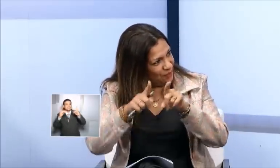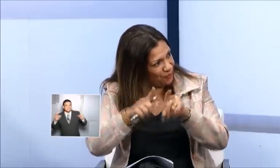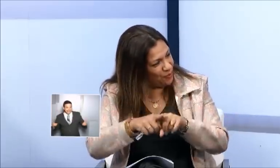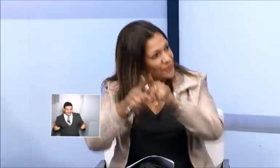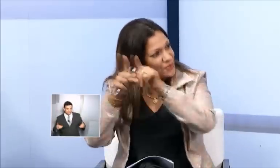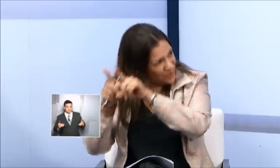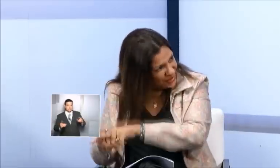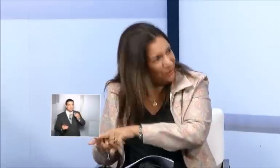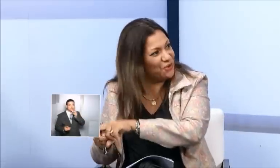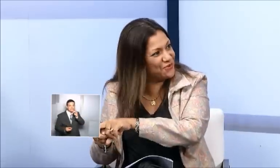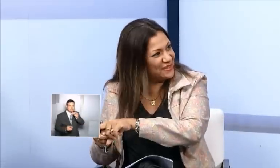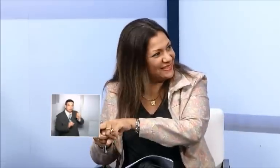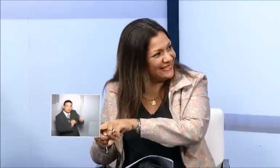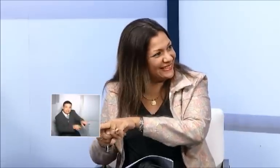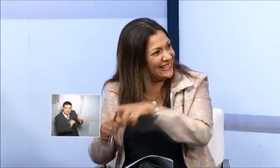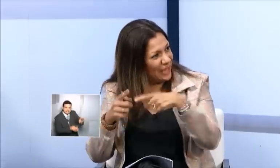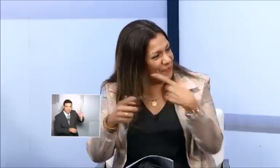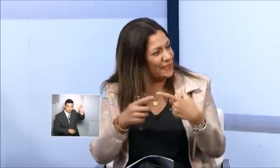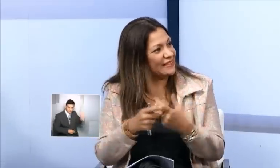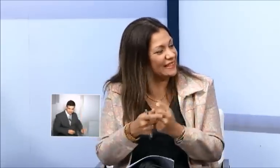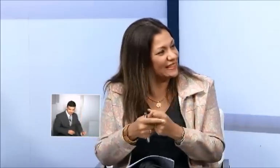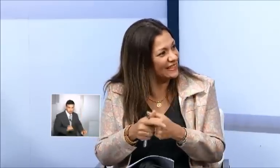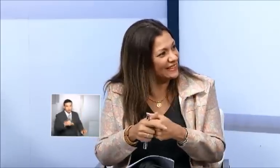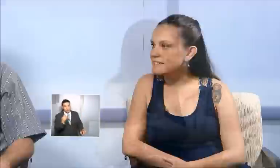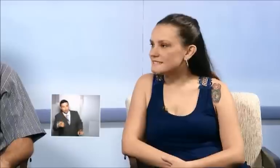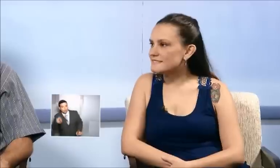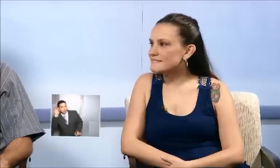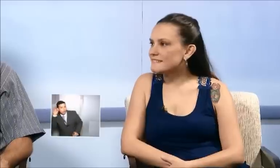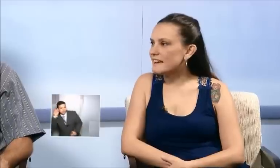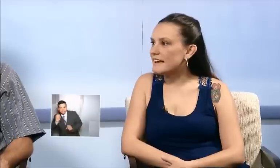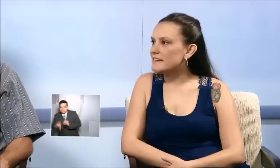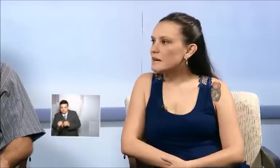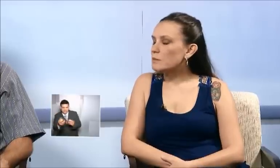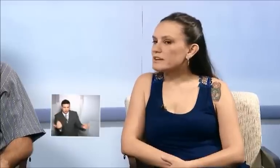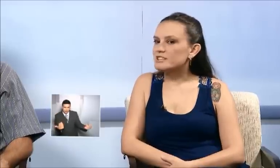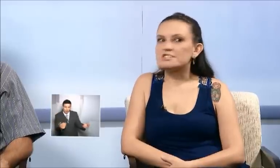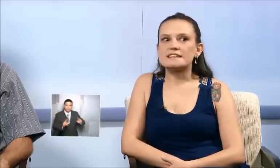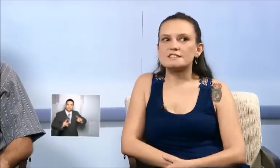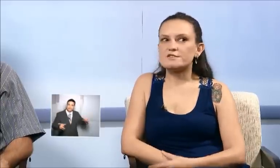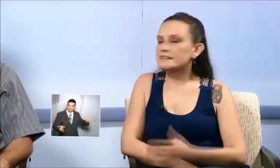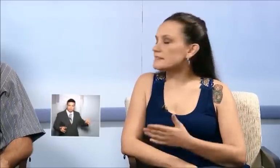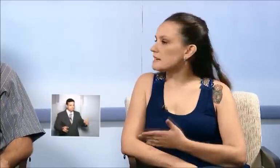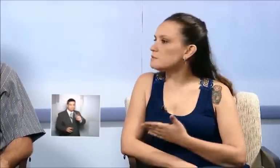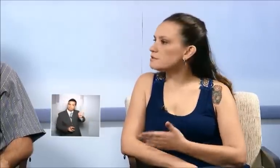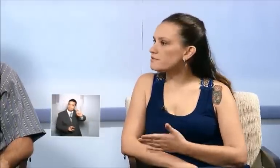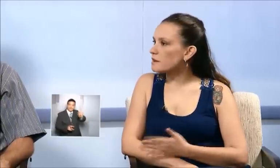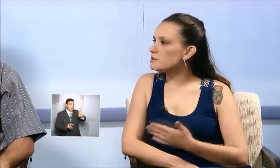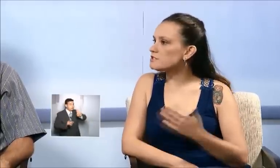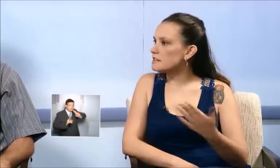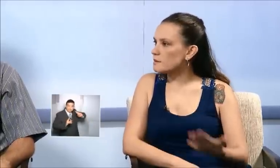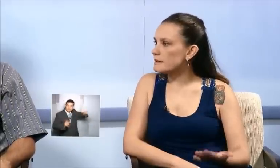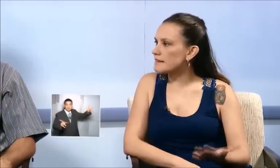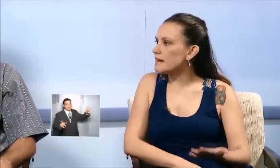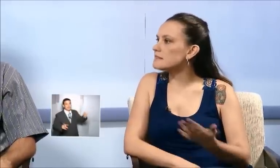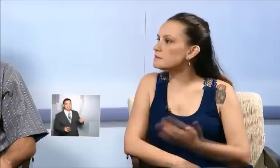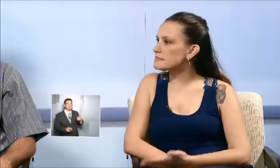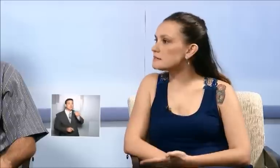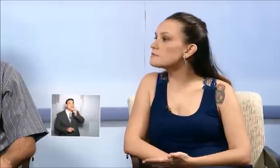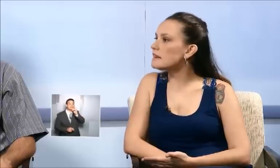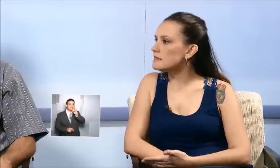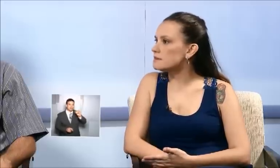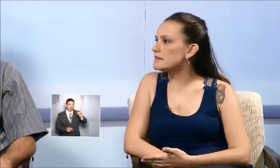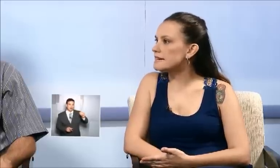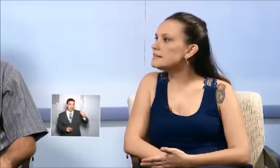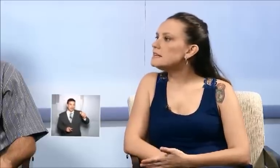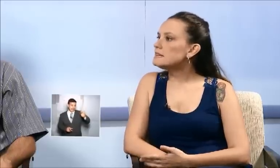deficiente e para uma pessoa que ouve, que quer aprender? É, porque a gente tem essa diferença até que o Bruno falou de língua materna e uma